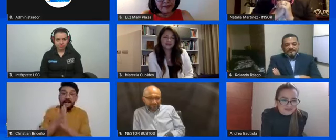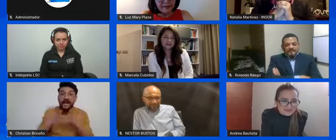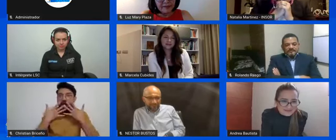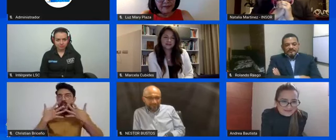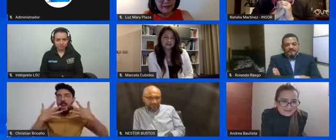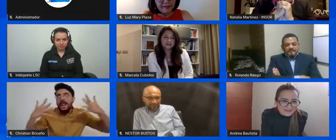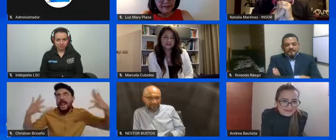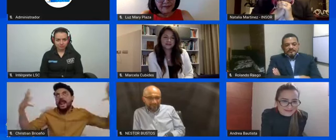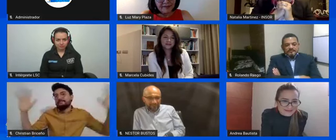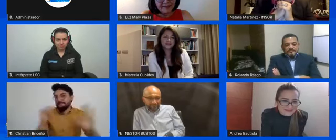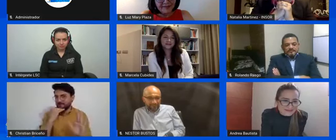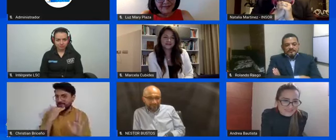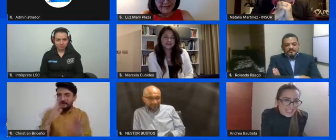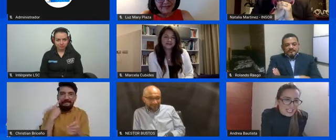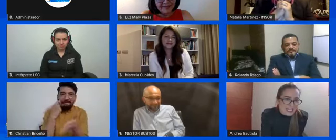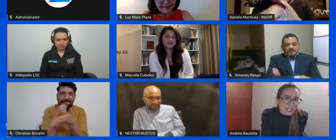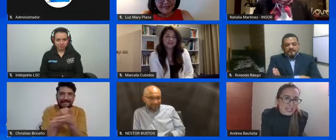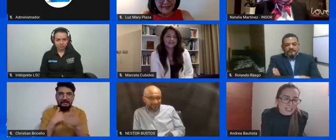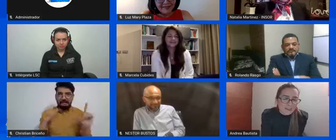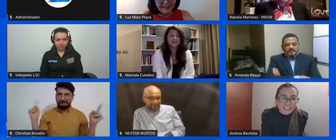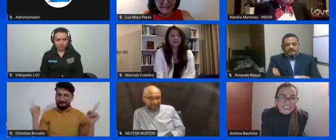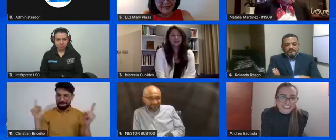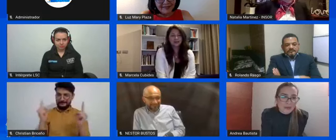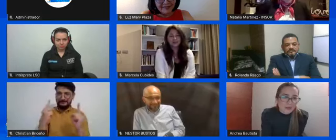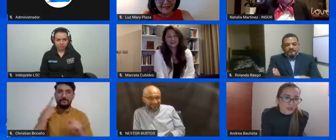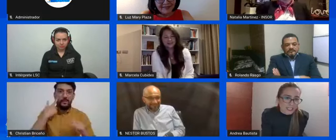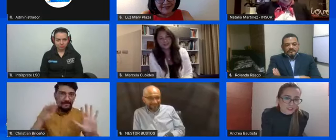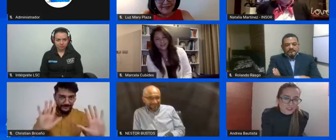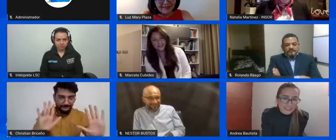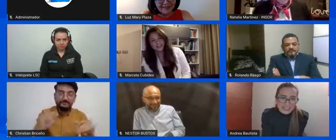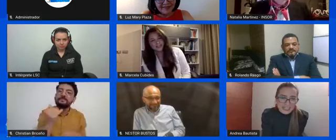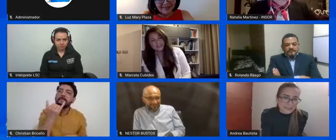no seré una cuota tan joven, pero...